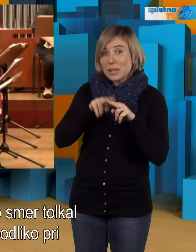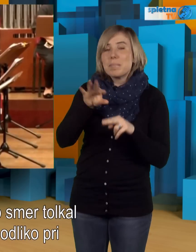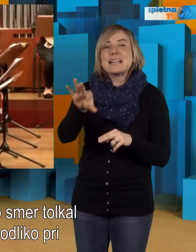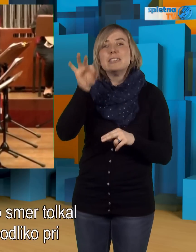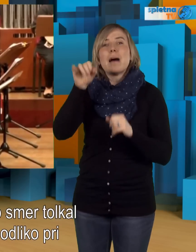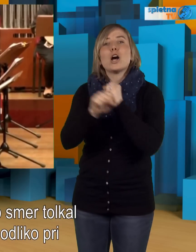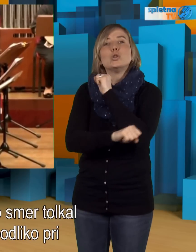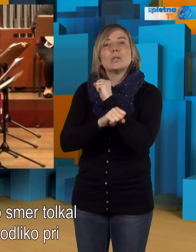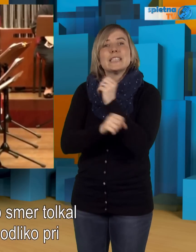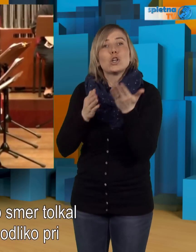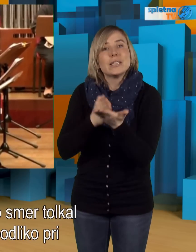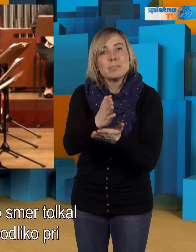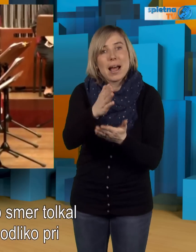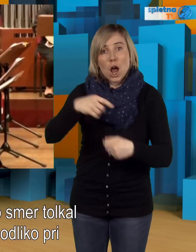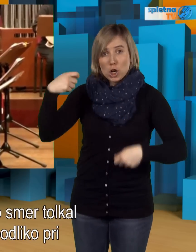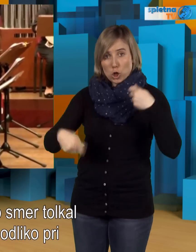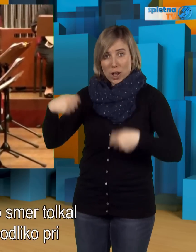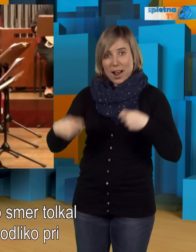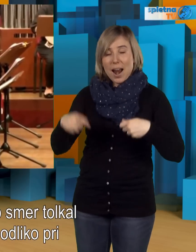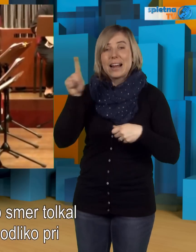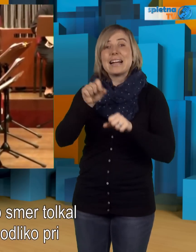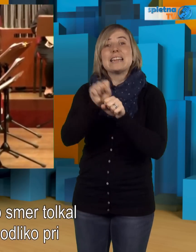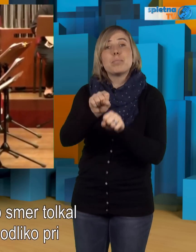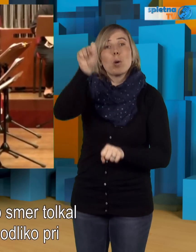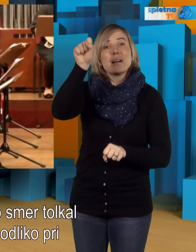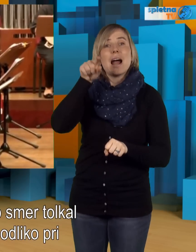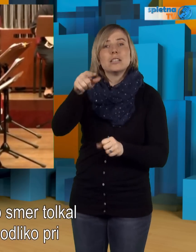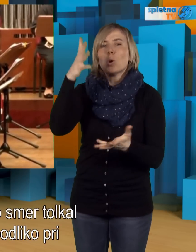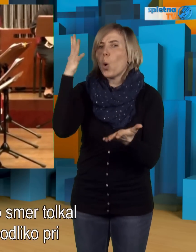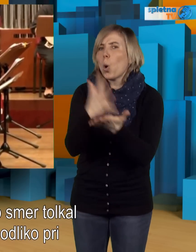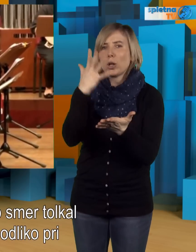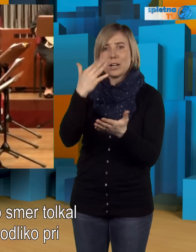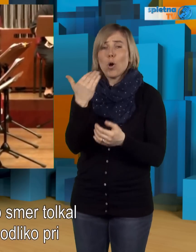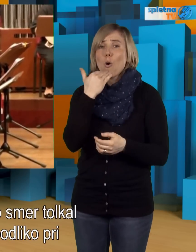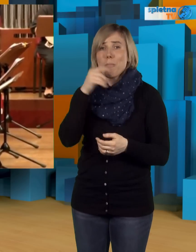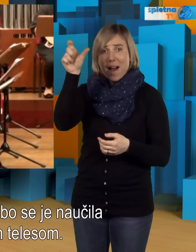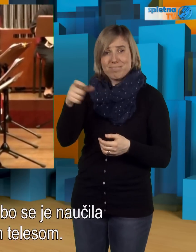Izbrala je študijsko smer tolkal in diplomirala z odliko pri komaj 19 letih.